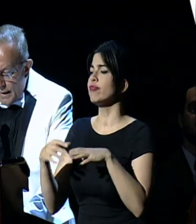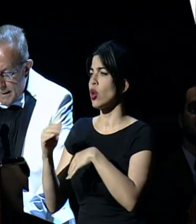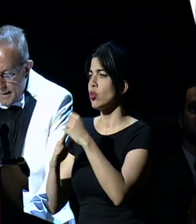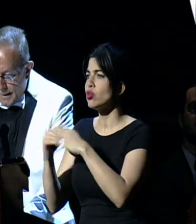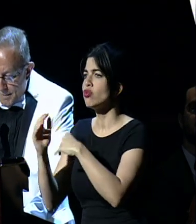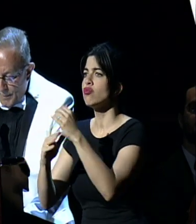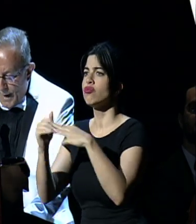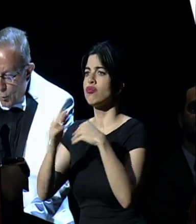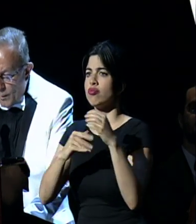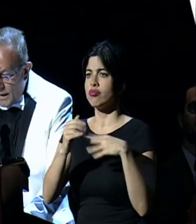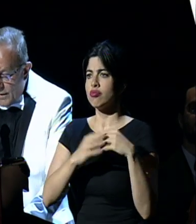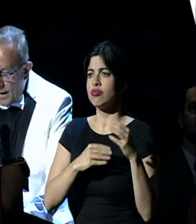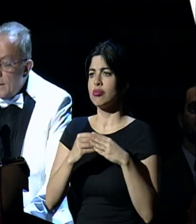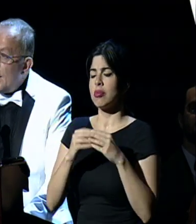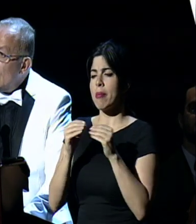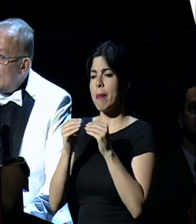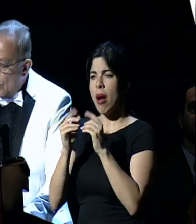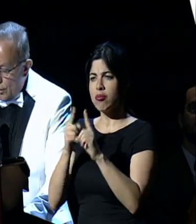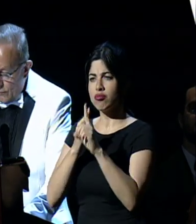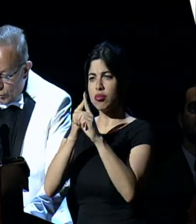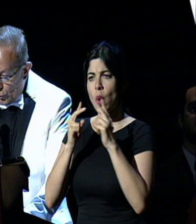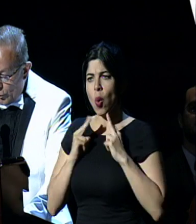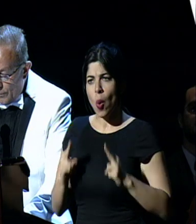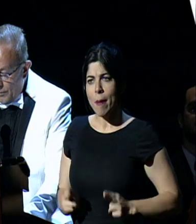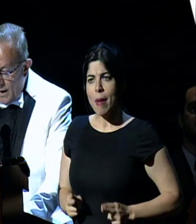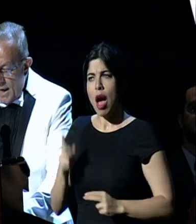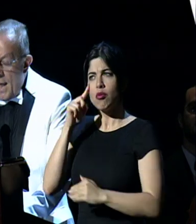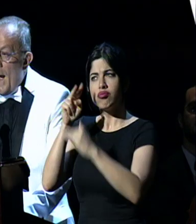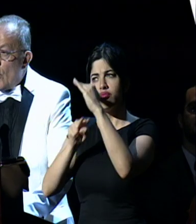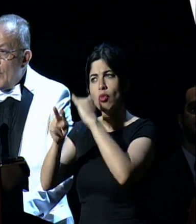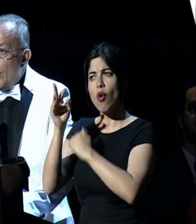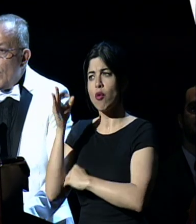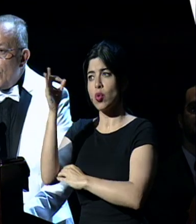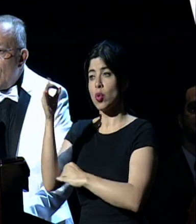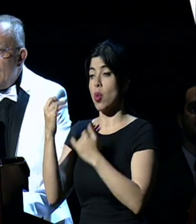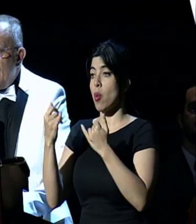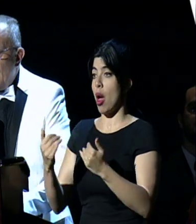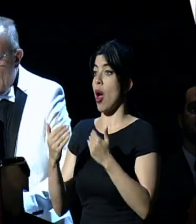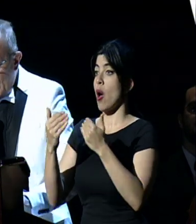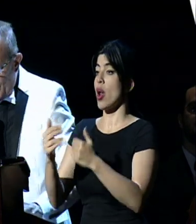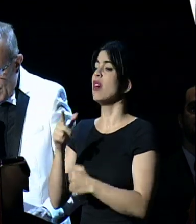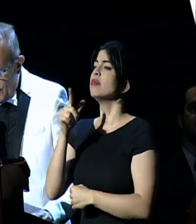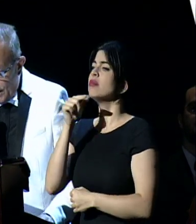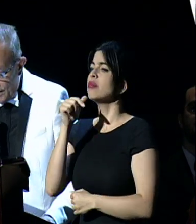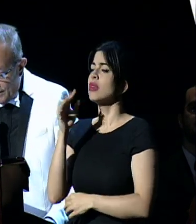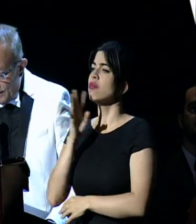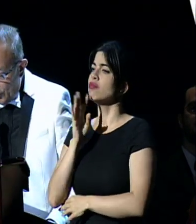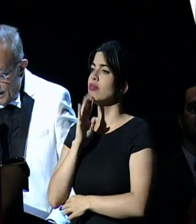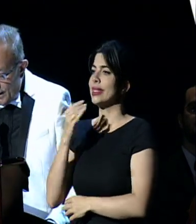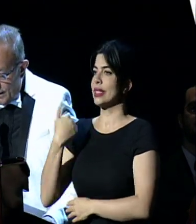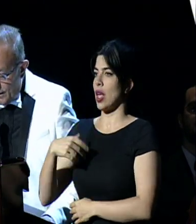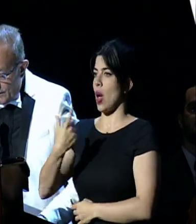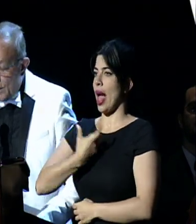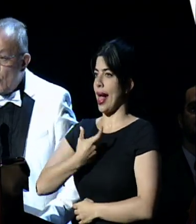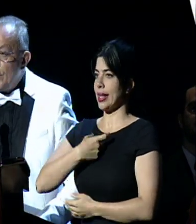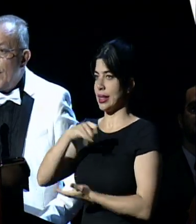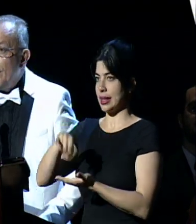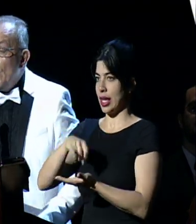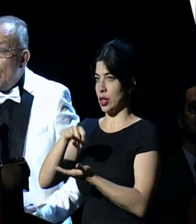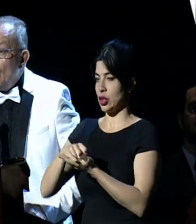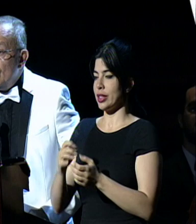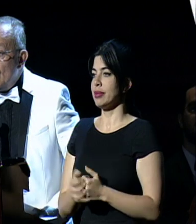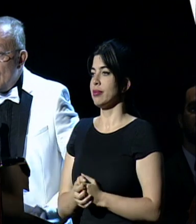reconstruyéndose en humanidad y visión de futuro. A continuación tendremos las palabras del señor alcalde de San